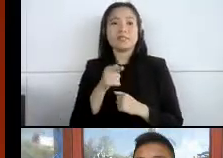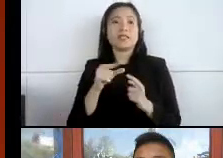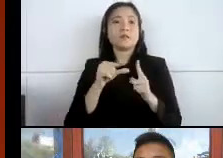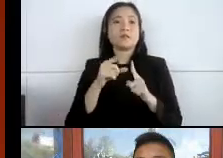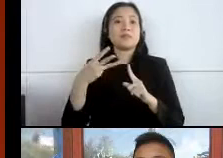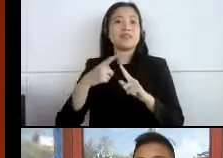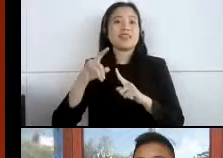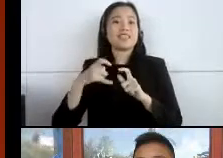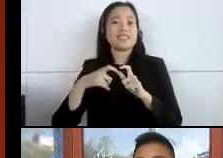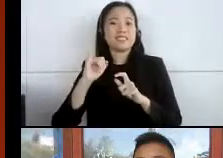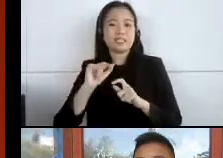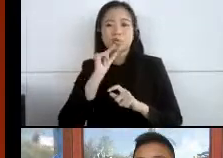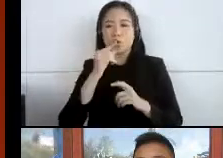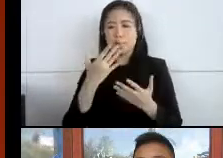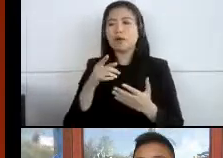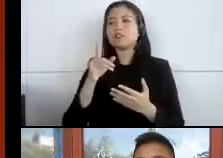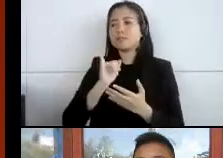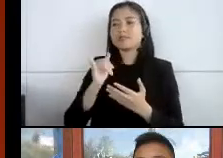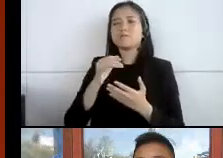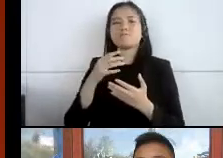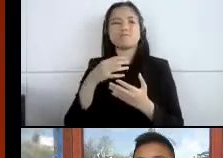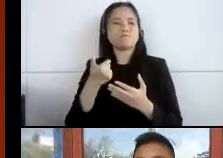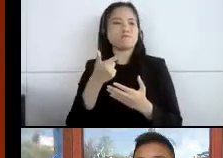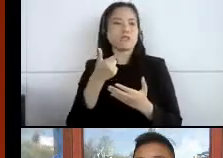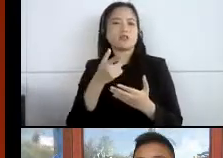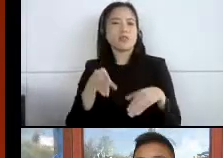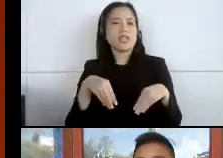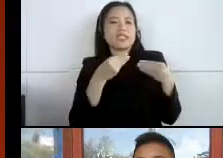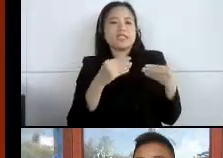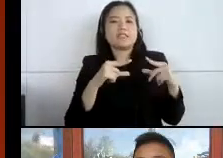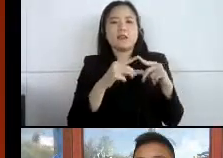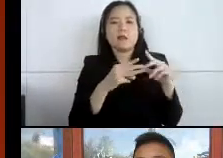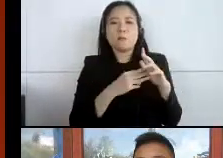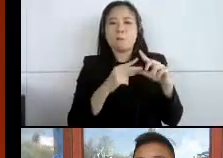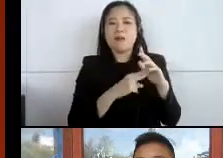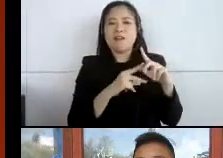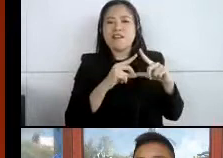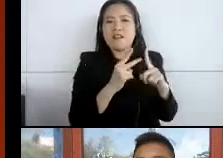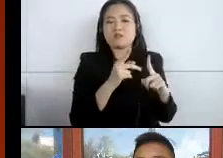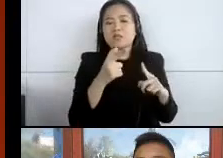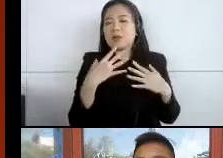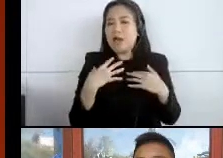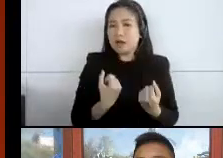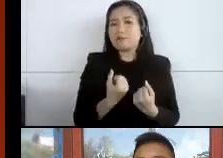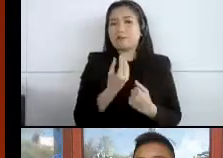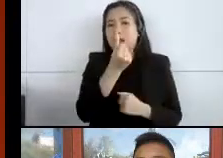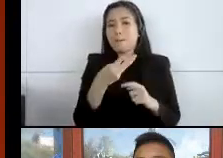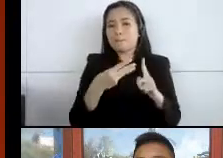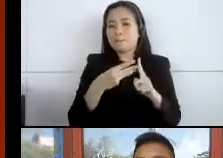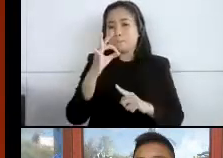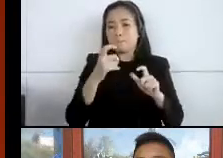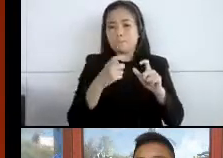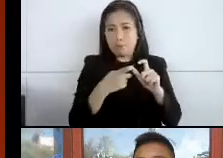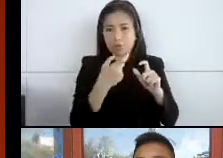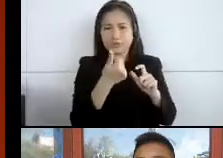akuntabilitas atas amanah yang diberikan oleh para pemerhati pendidikan di Indonesia yang berharap dana BOS dapat diserap dengan baik dan